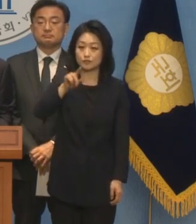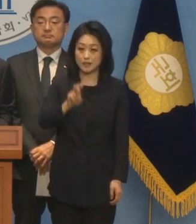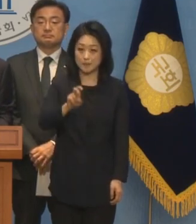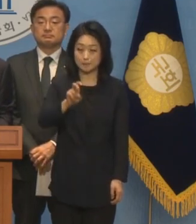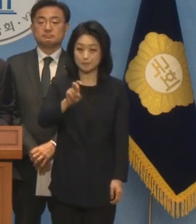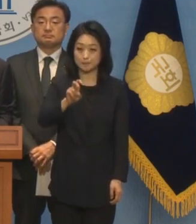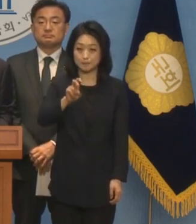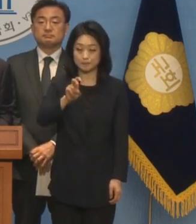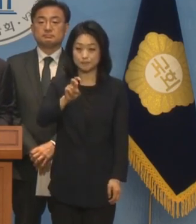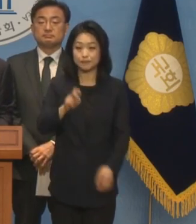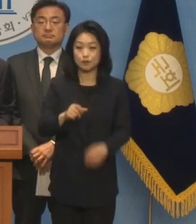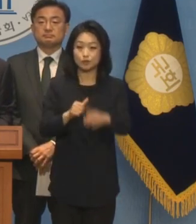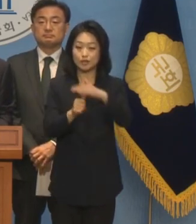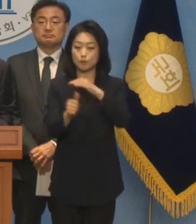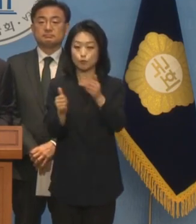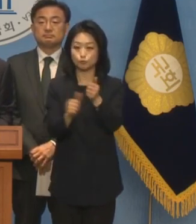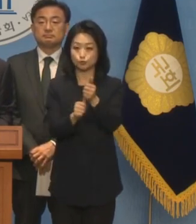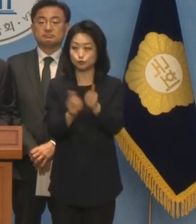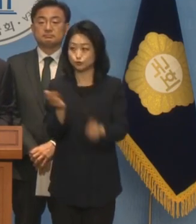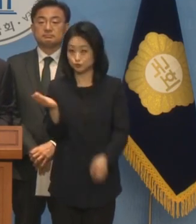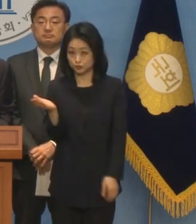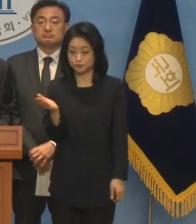혁신당 원내부 대표입니다